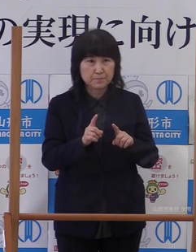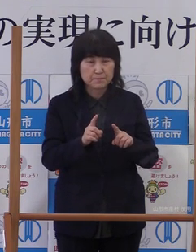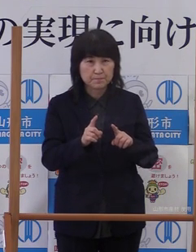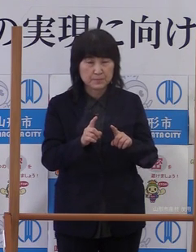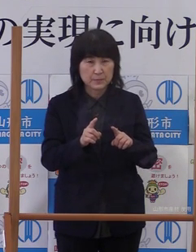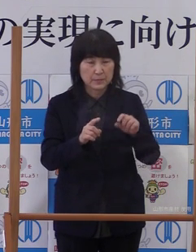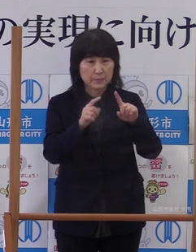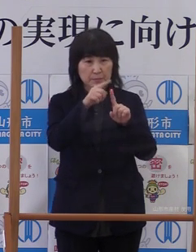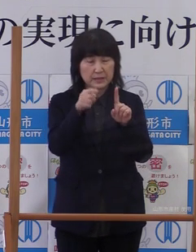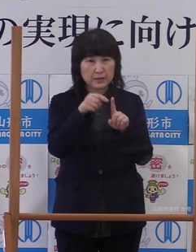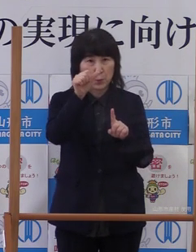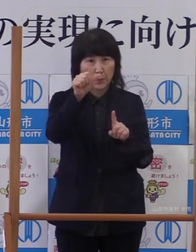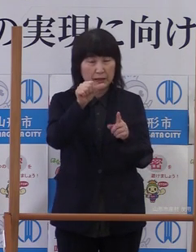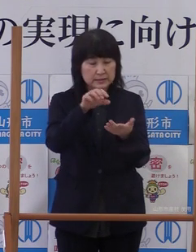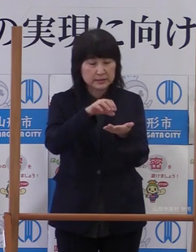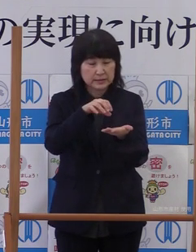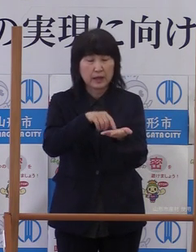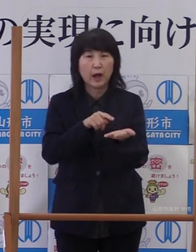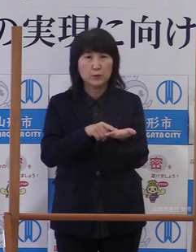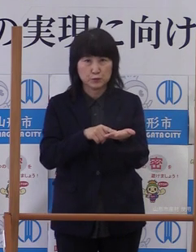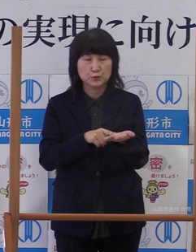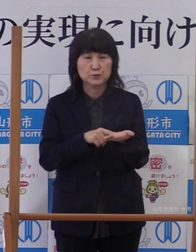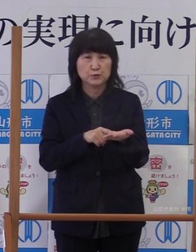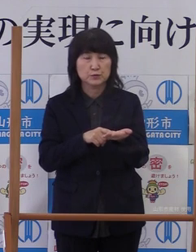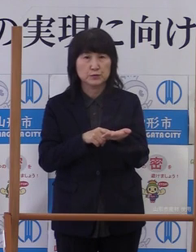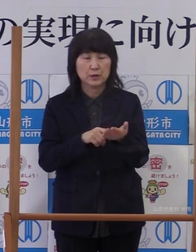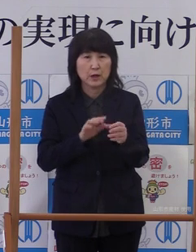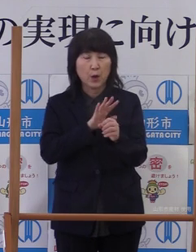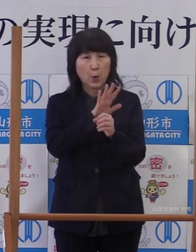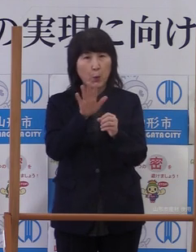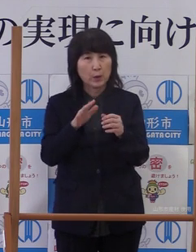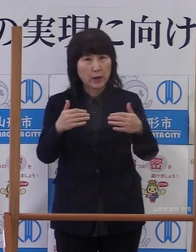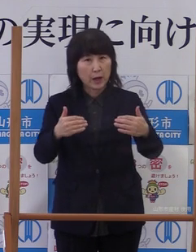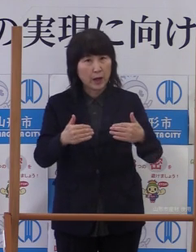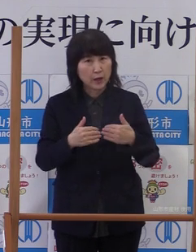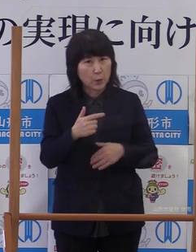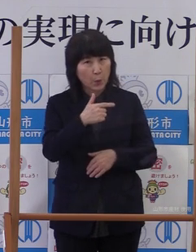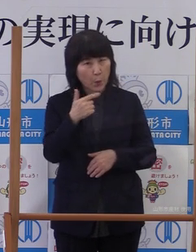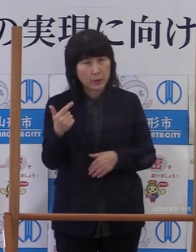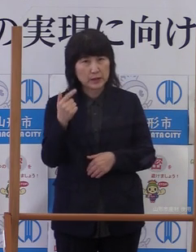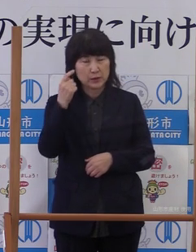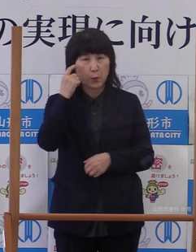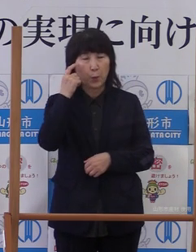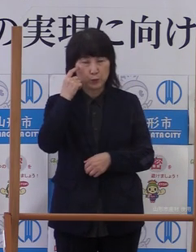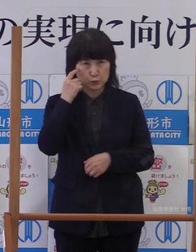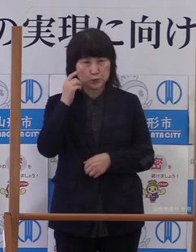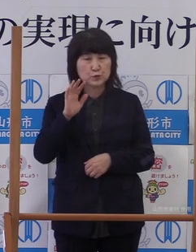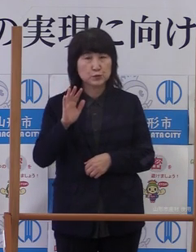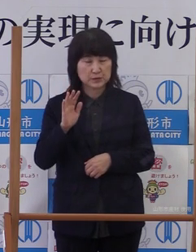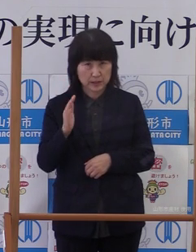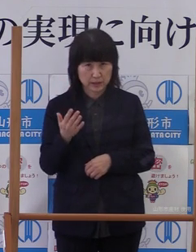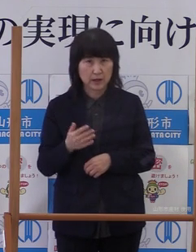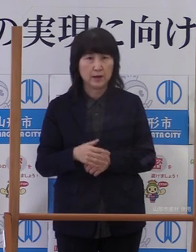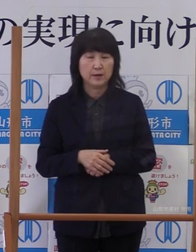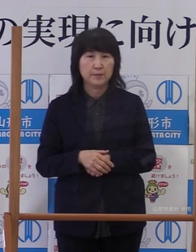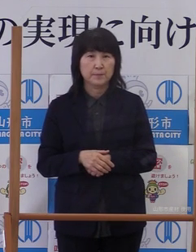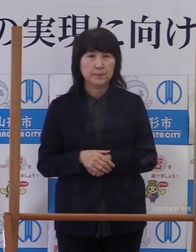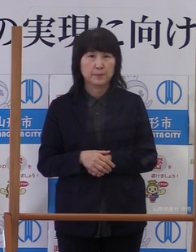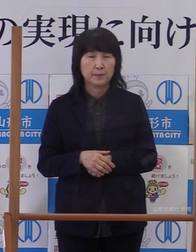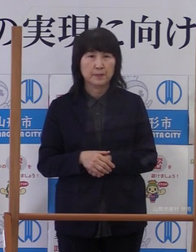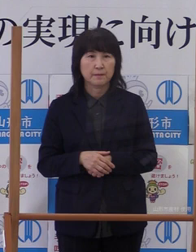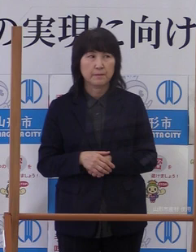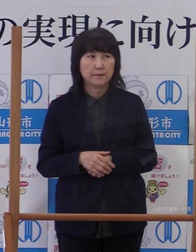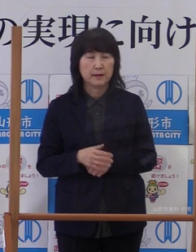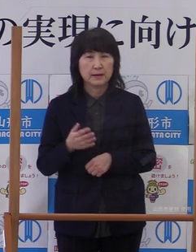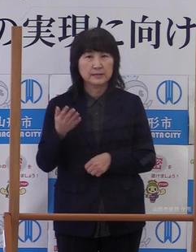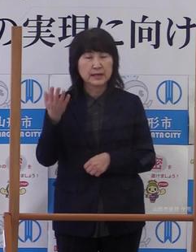と5ページの方だと思うんですけれども、やはりコロナの影響が大きいかと思うんですが、ここ先ほどのちょっとカ